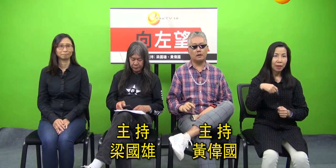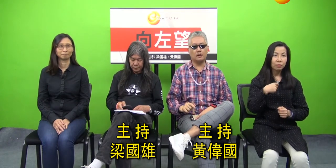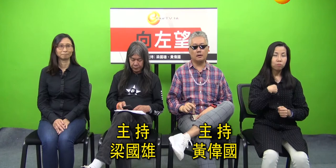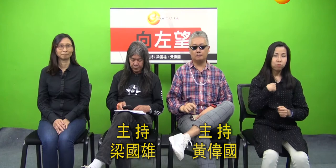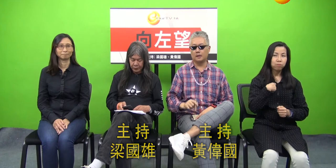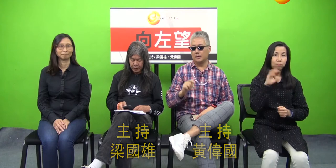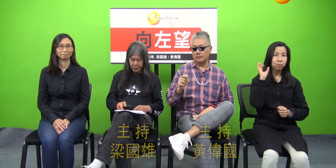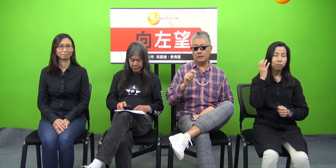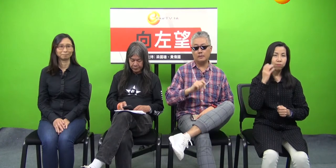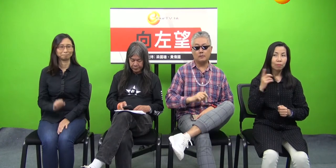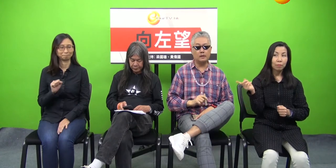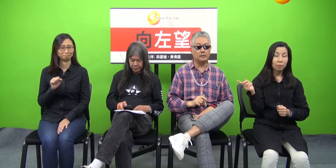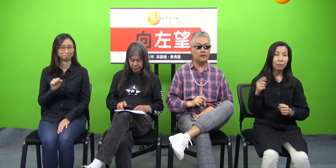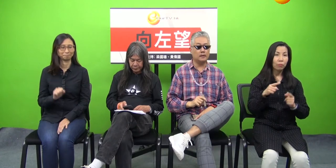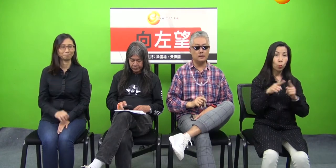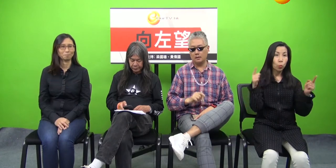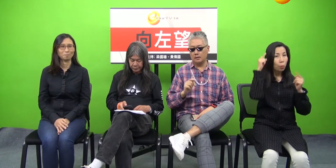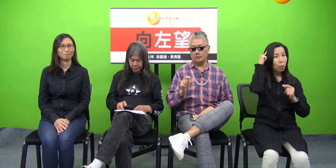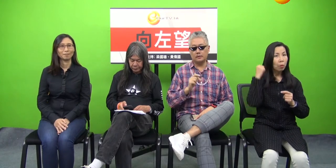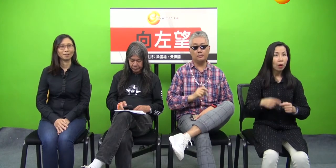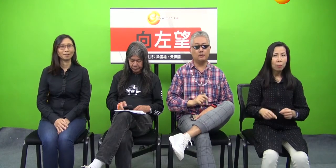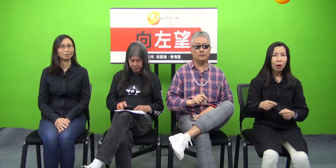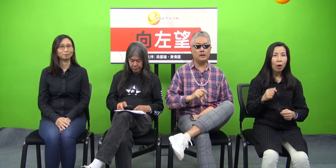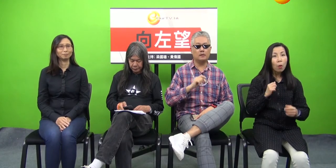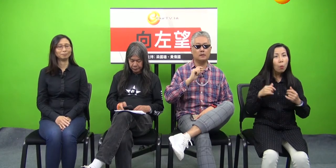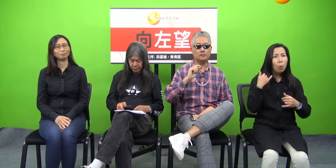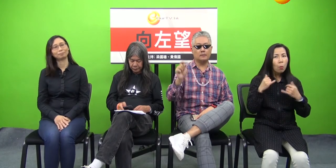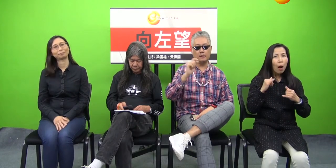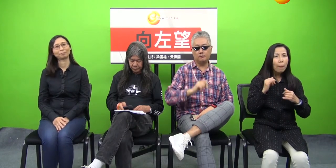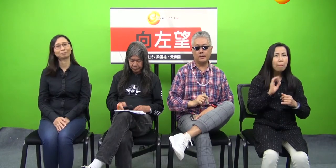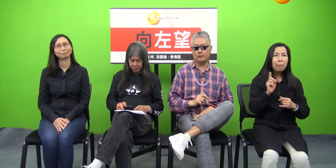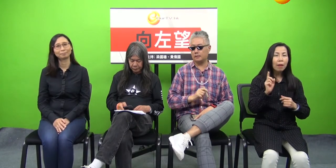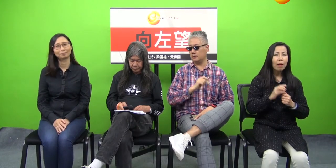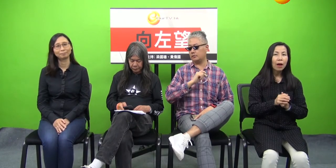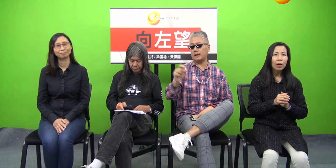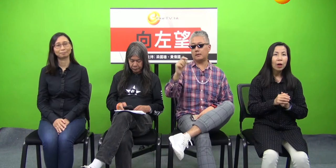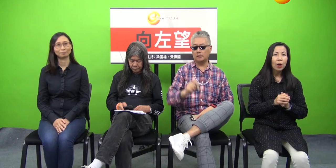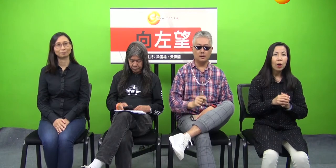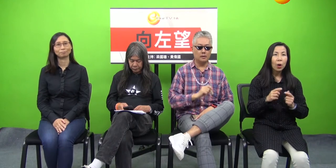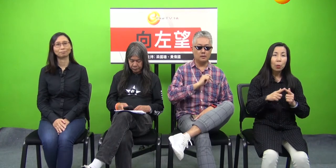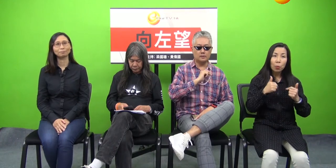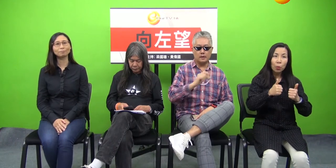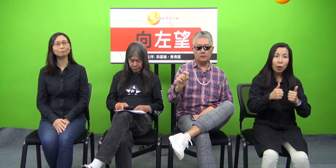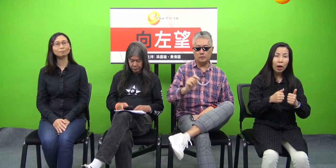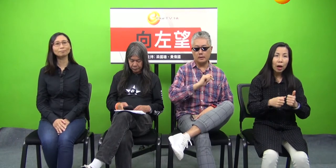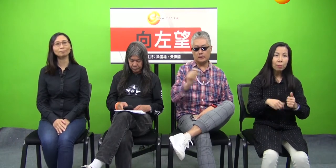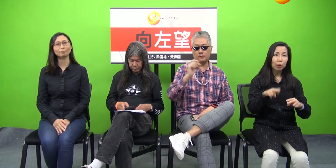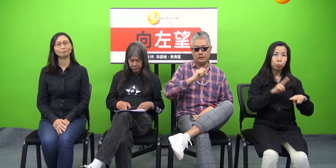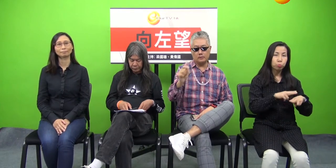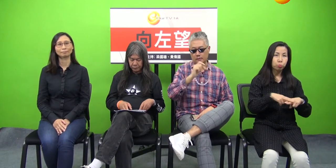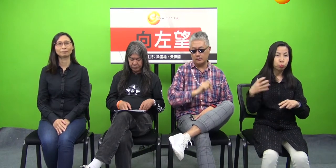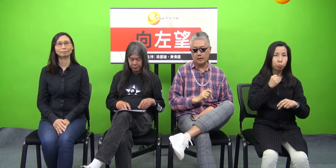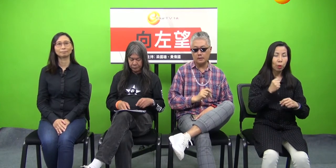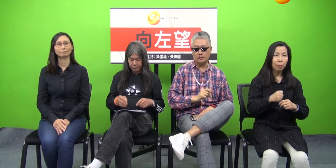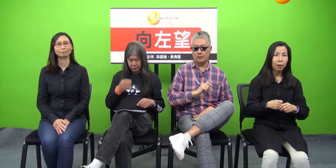伟国。那今天这样玩的呢，那我也都配合这个习近平主席那个低端人口清